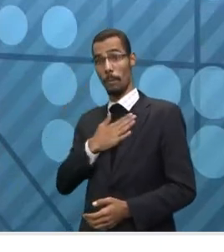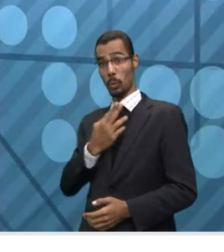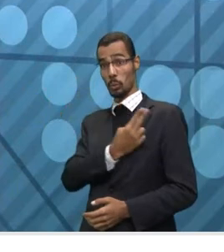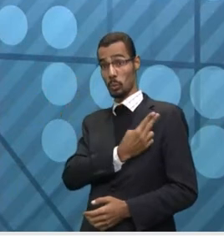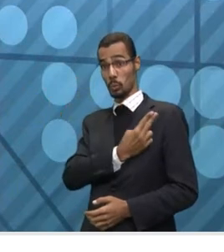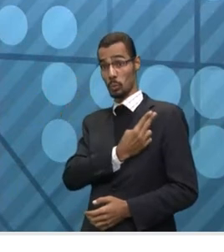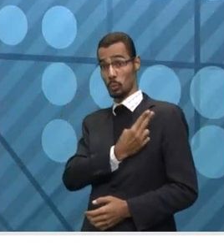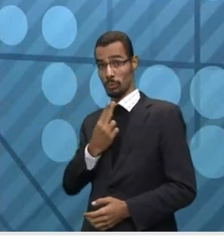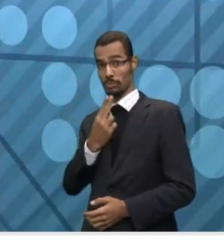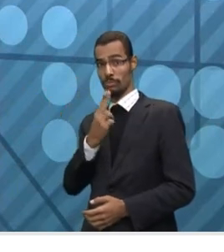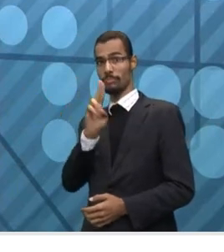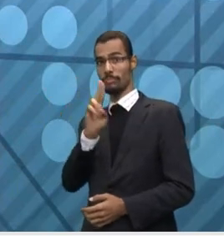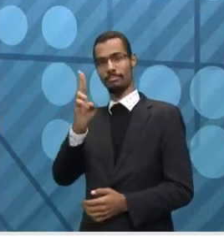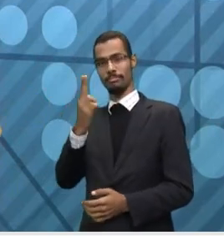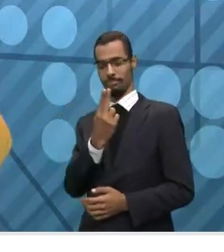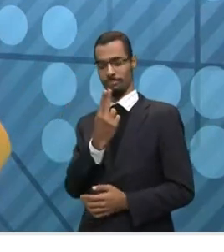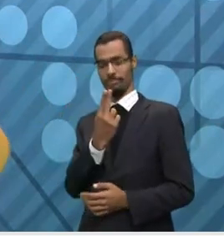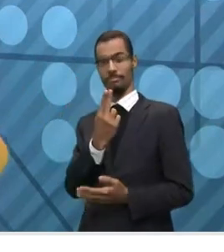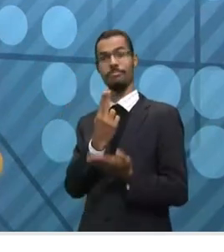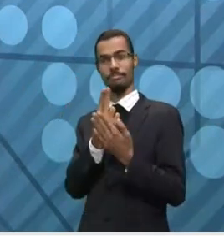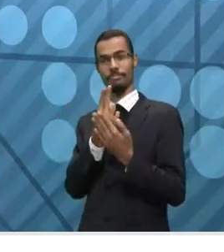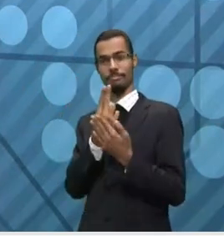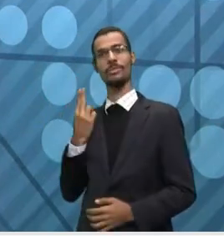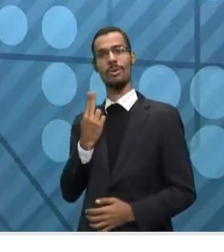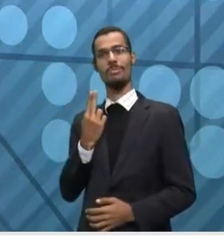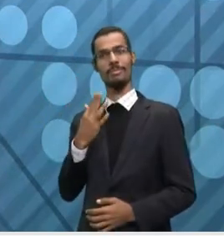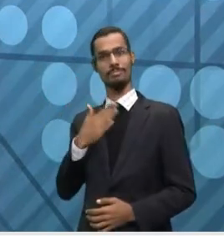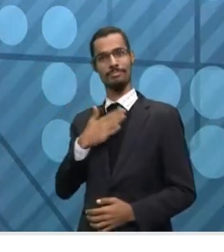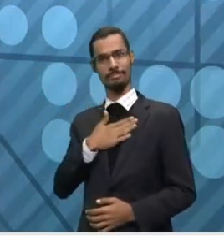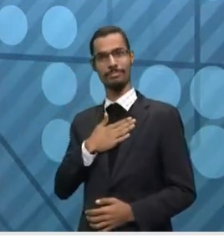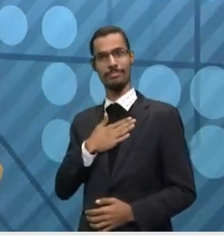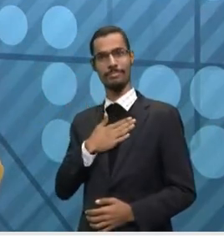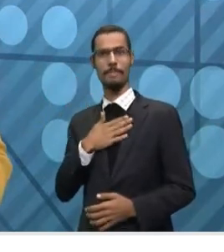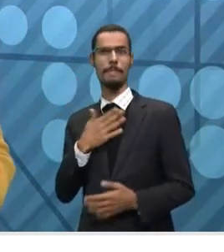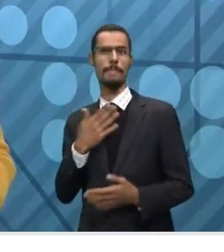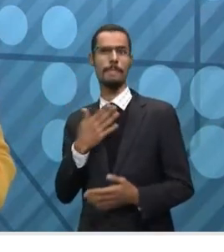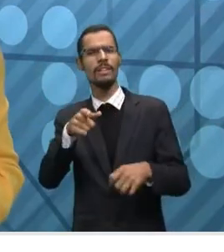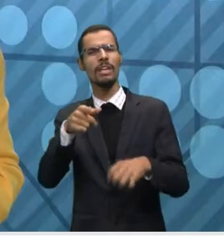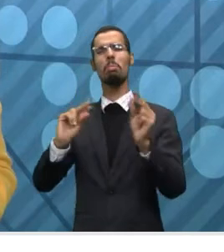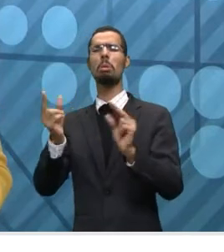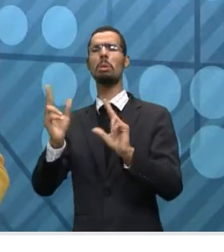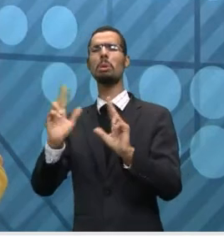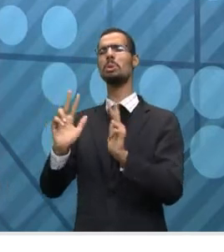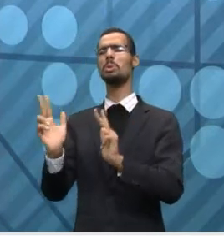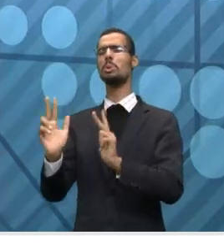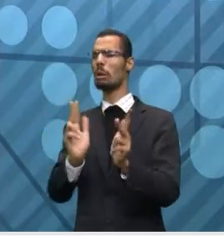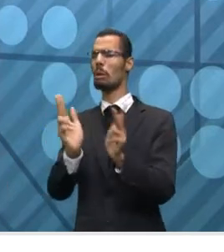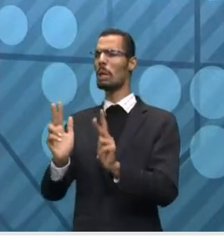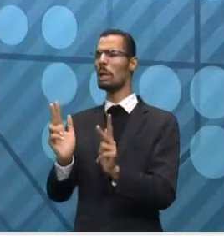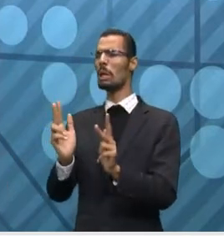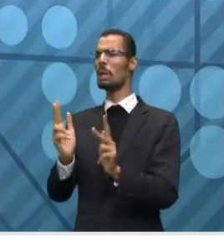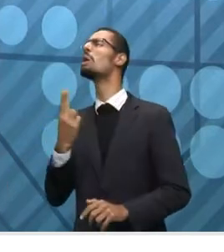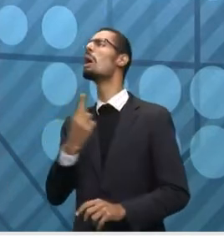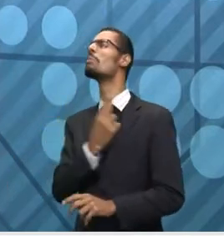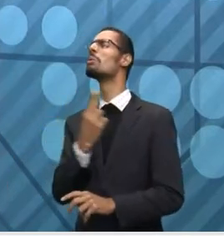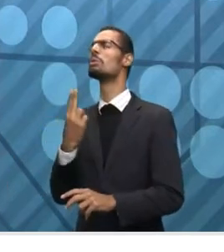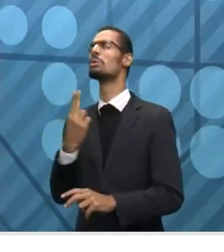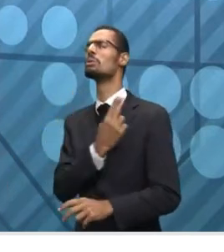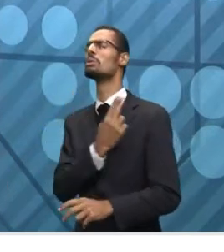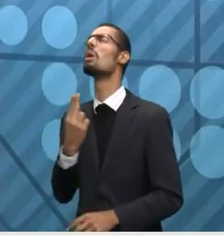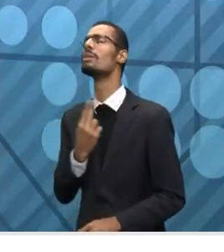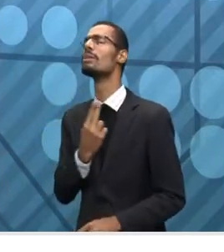a palma da minha mão fica virada para mim. Meu nome. Então, de repente, está conversando com um surdo e você fica, qual o seu nome? Qual